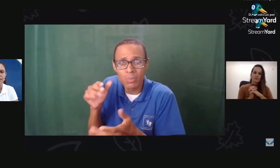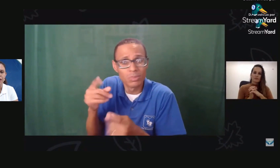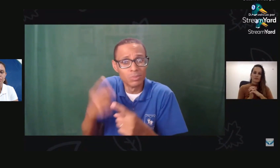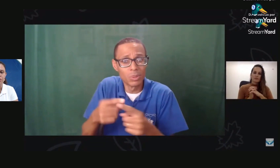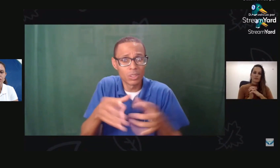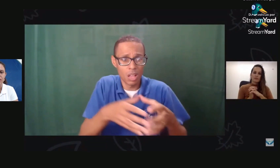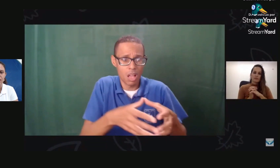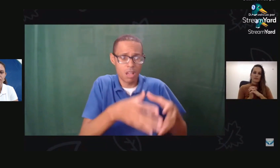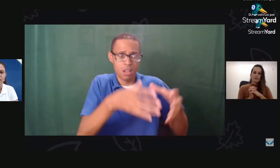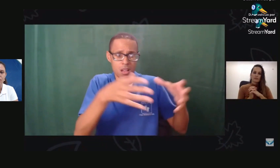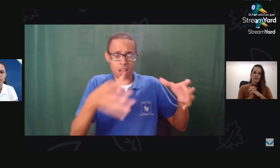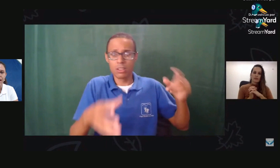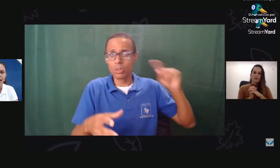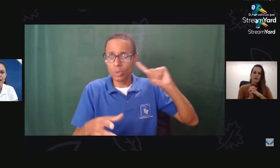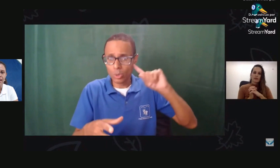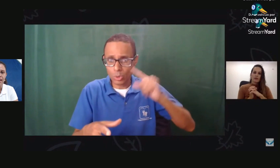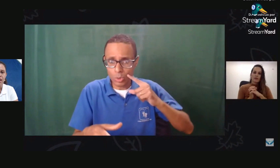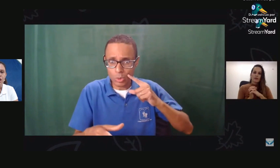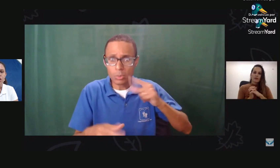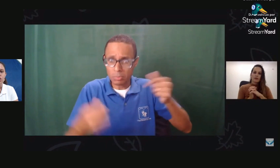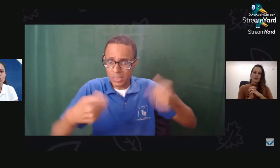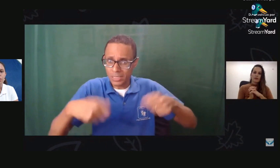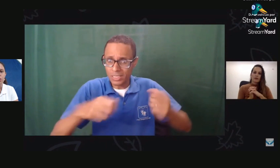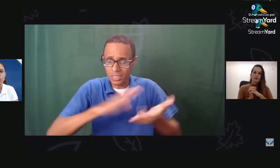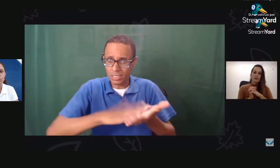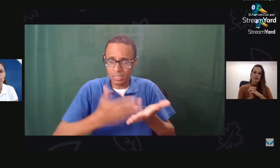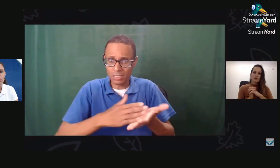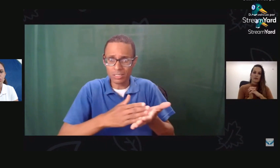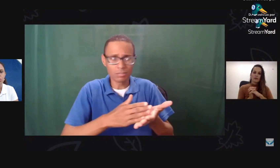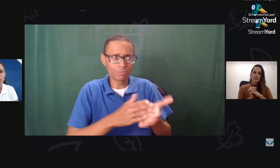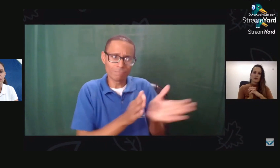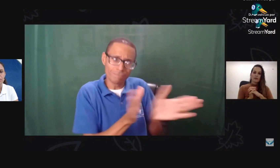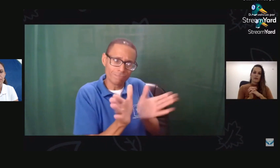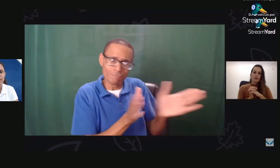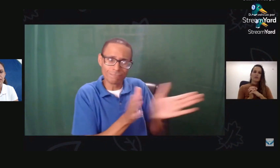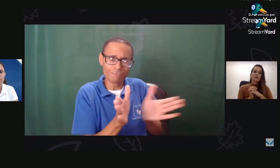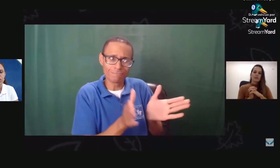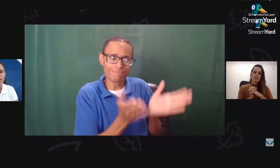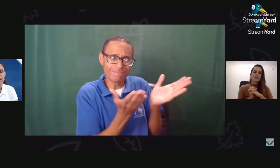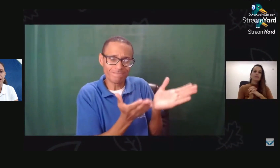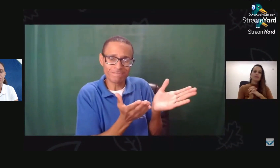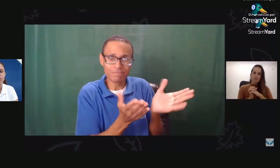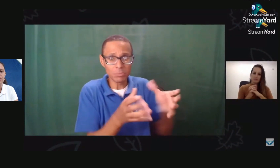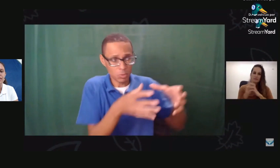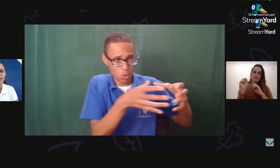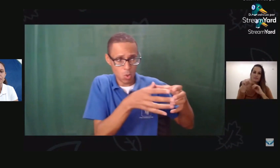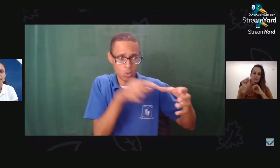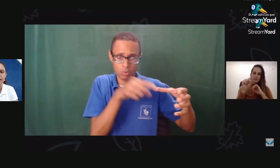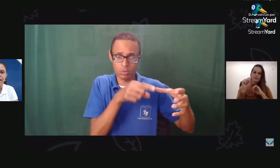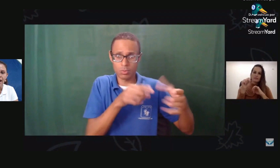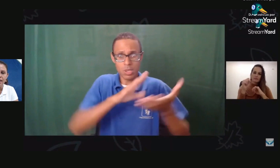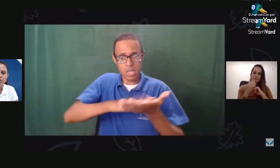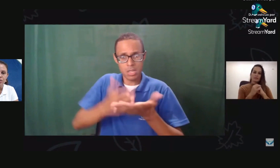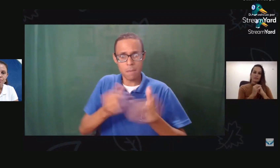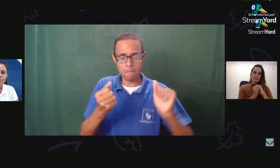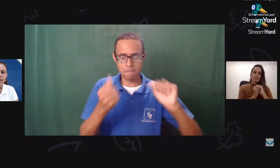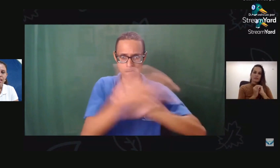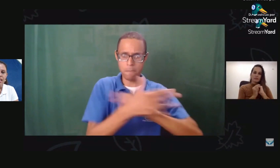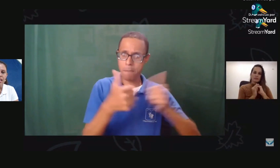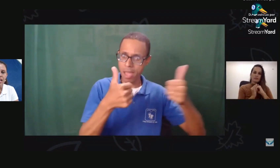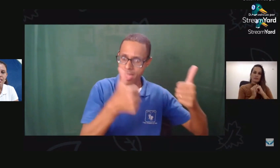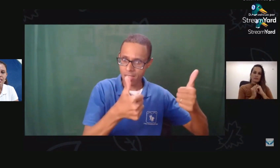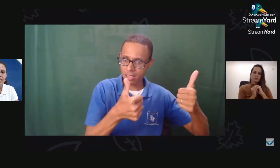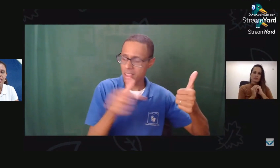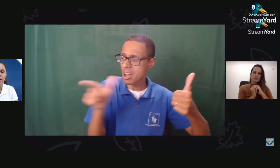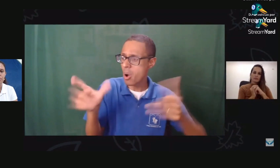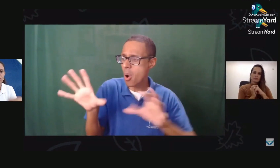sobre intérpretes que às vezes não querem, né? Sobre grupos de surdos que precisam de intérprete da acessibilidade